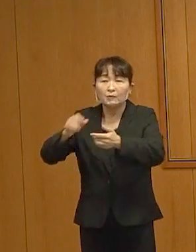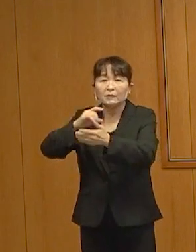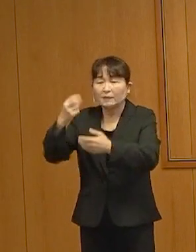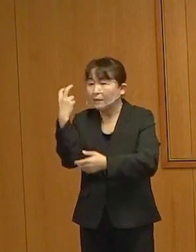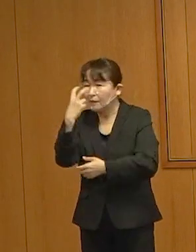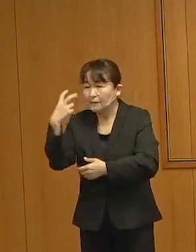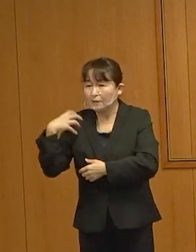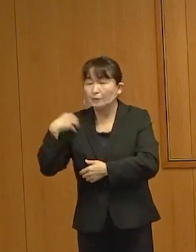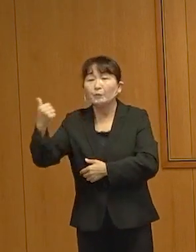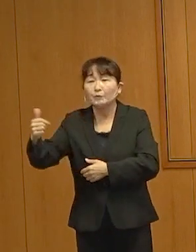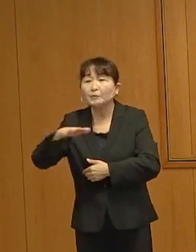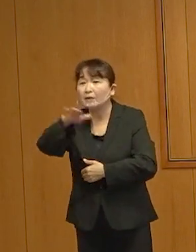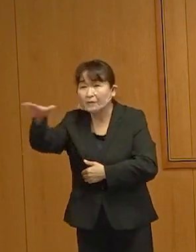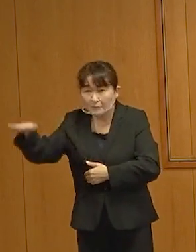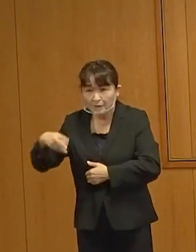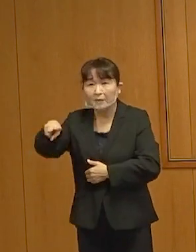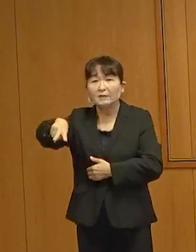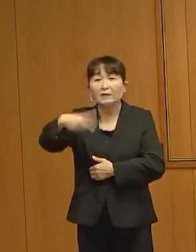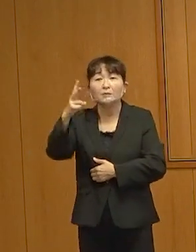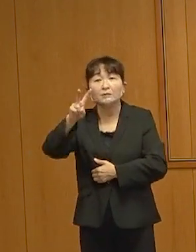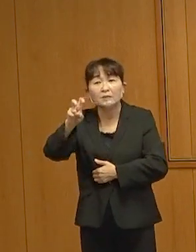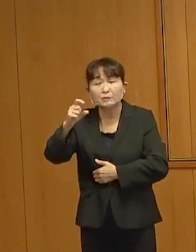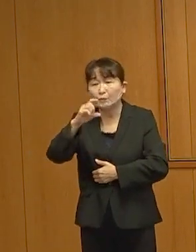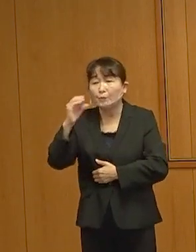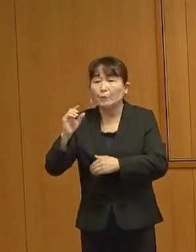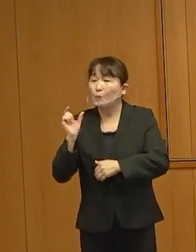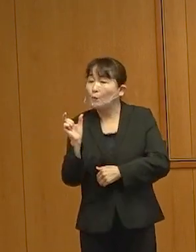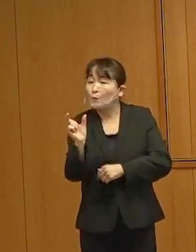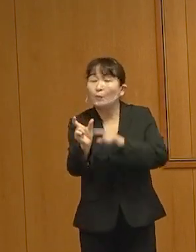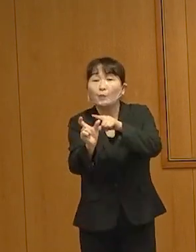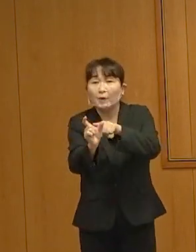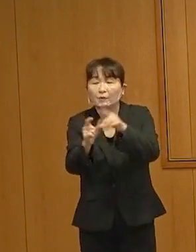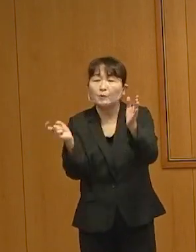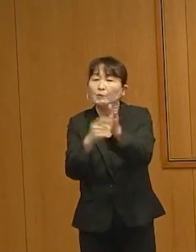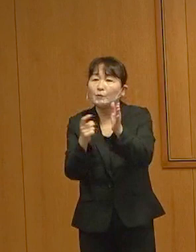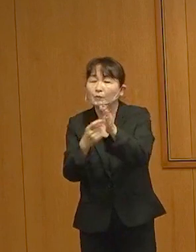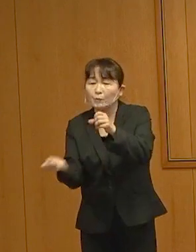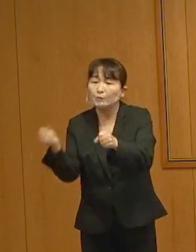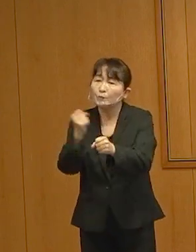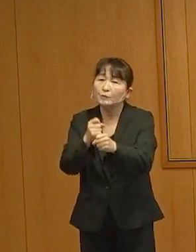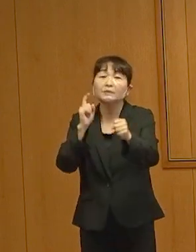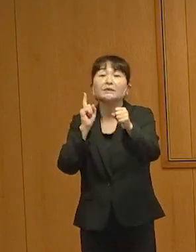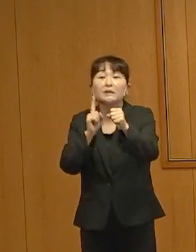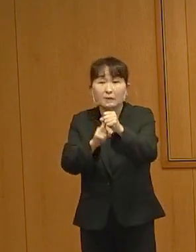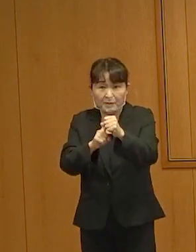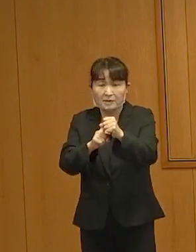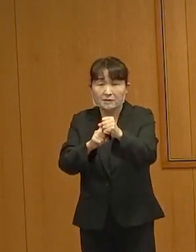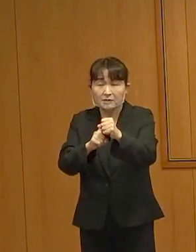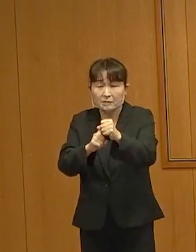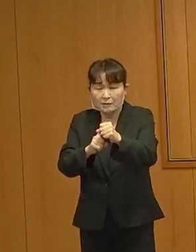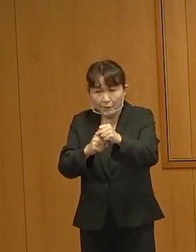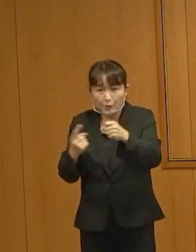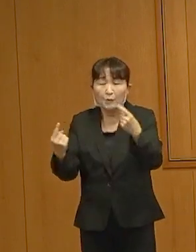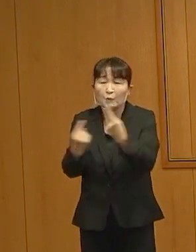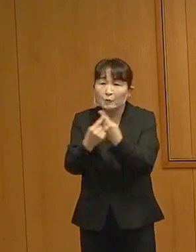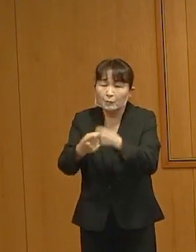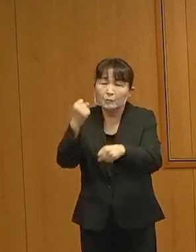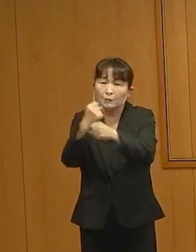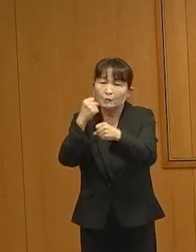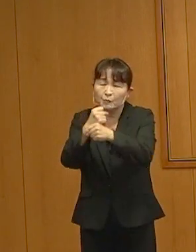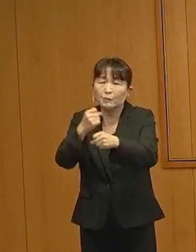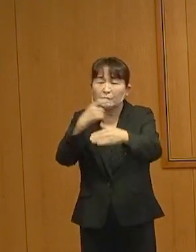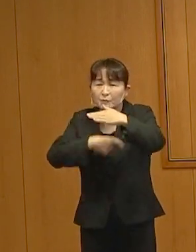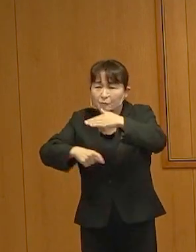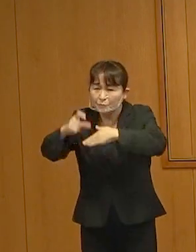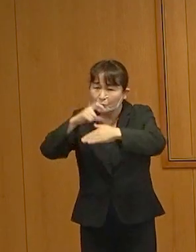には220号の早期復興につきまして、復旧作業が24時間続い